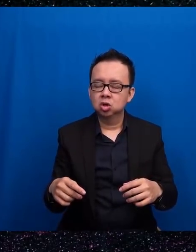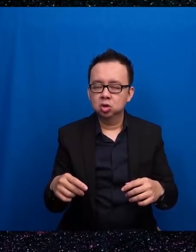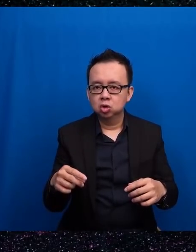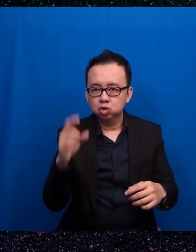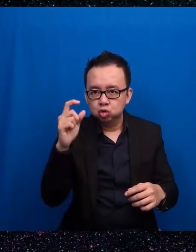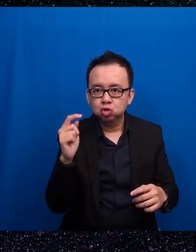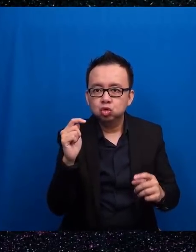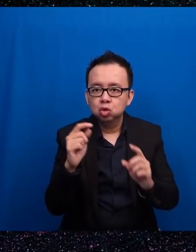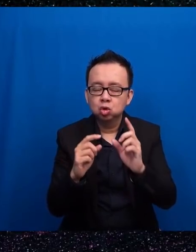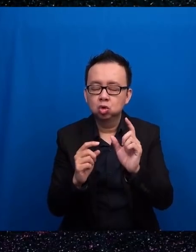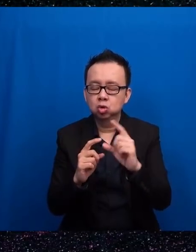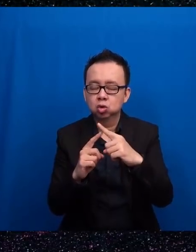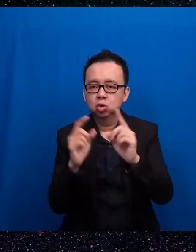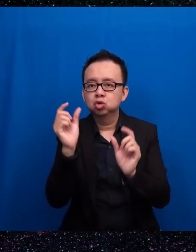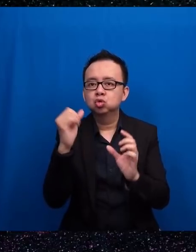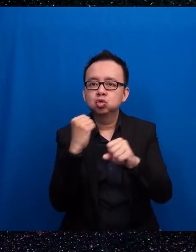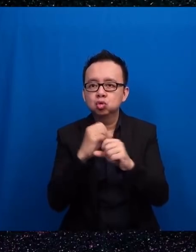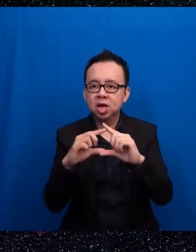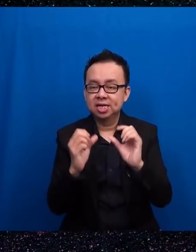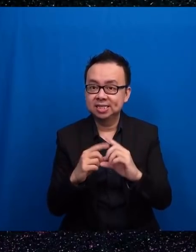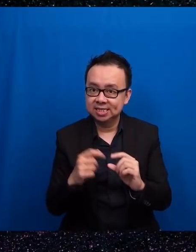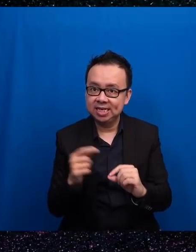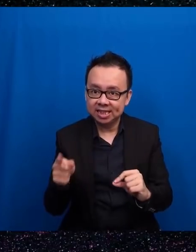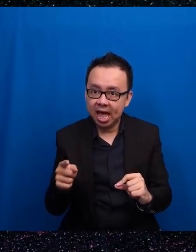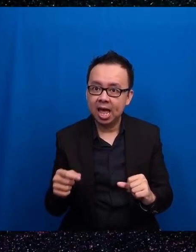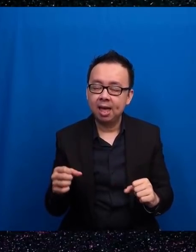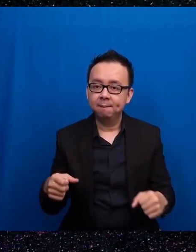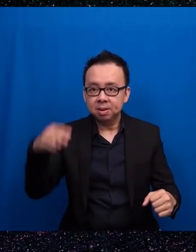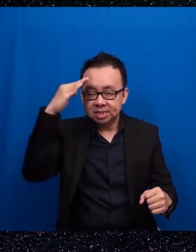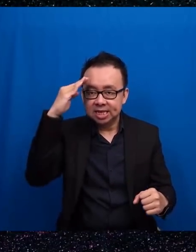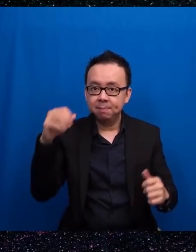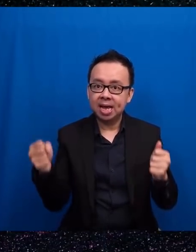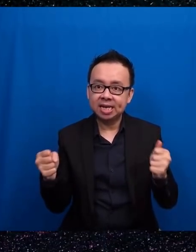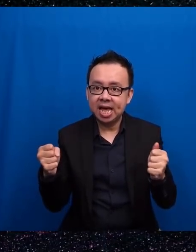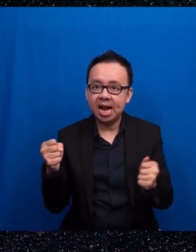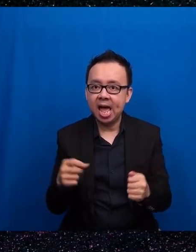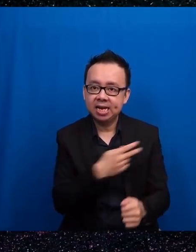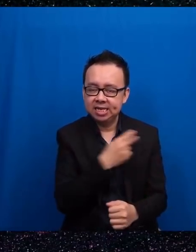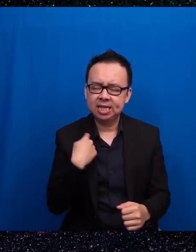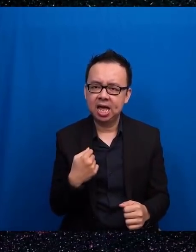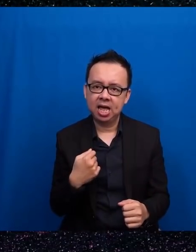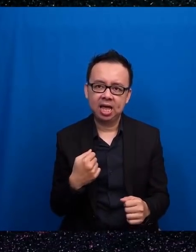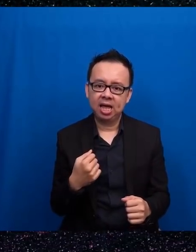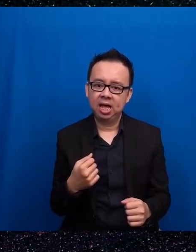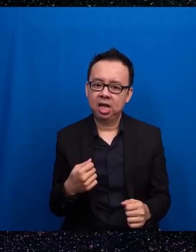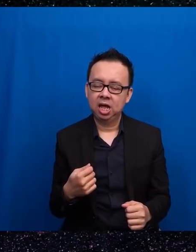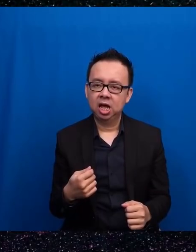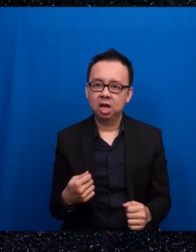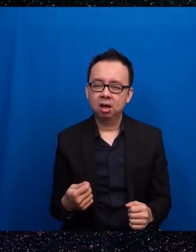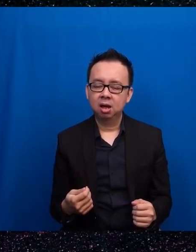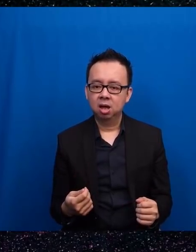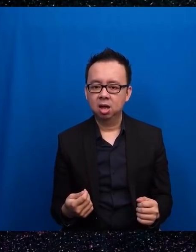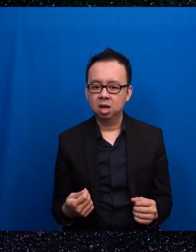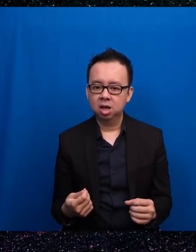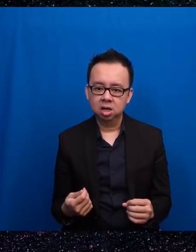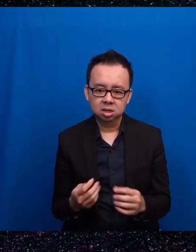ready. Jangan sampai waktu menuai nanti, hatimu tidak siap. Sebab orang bisa menabur dengan mencucur air mata, tapi